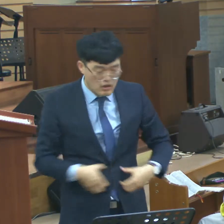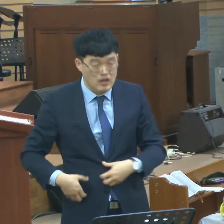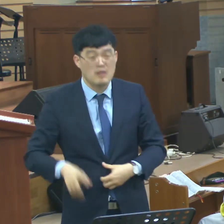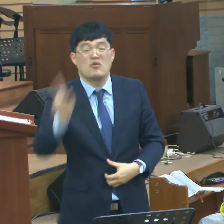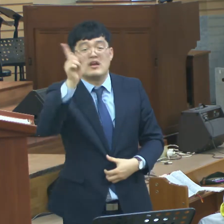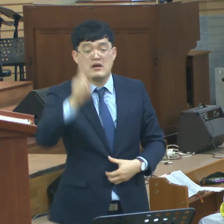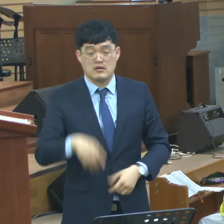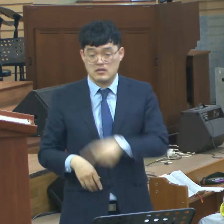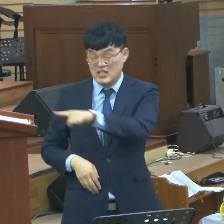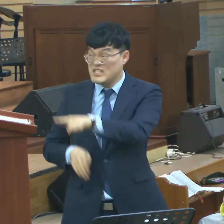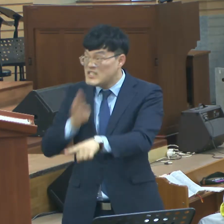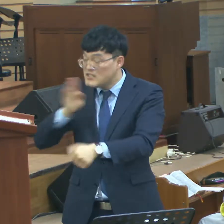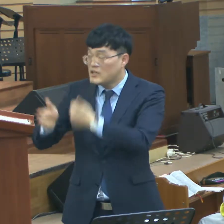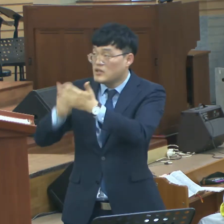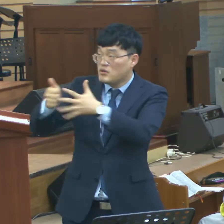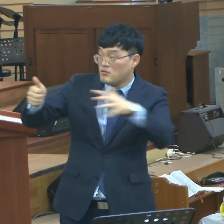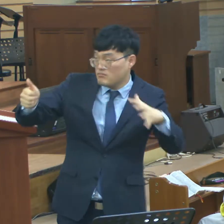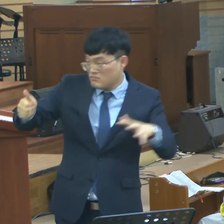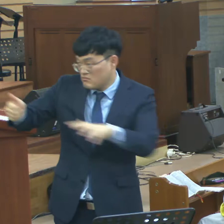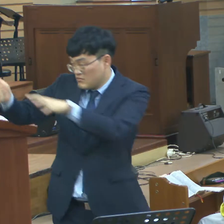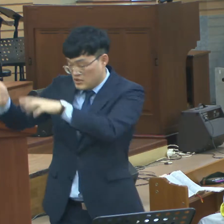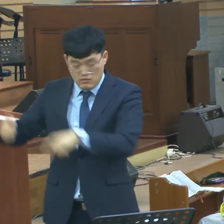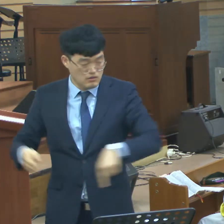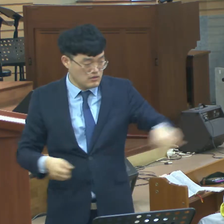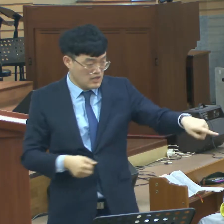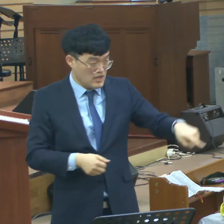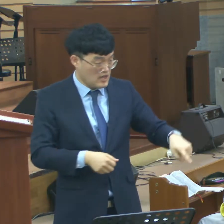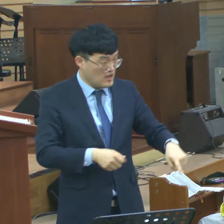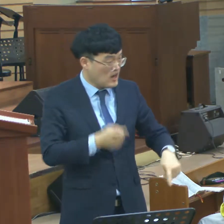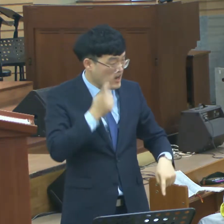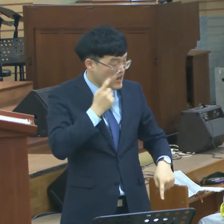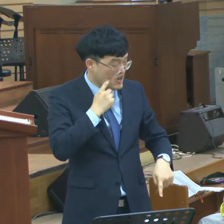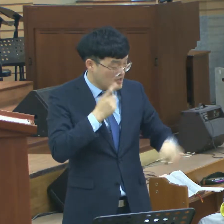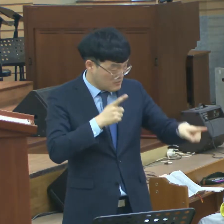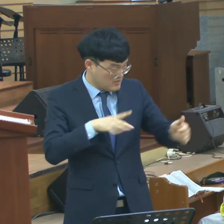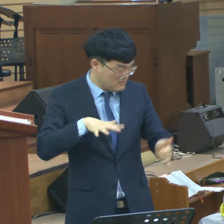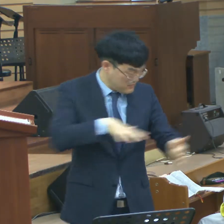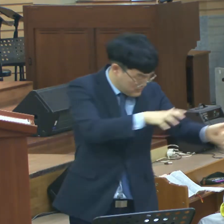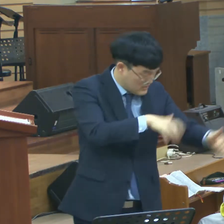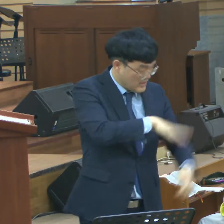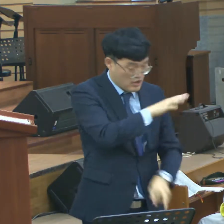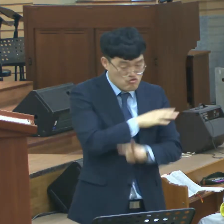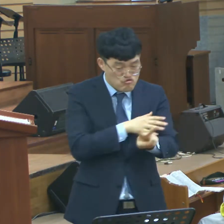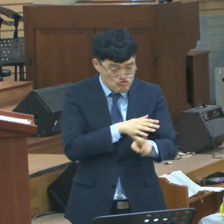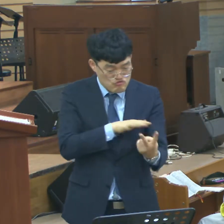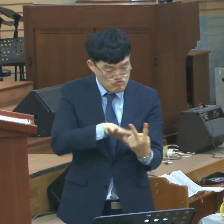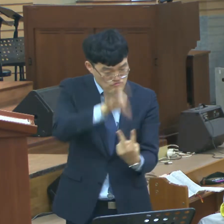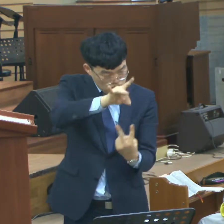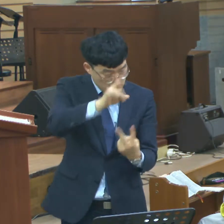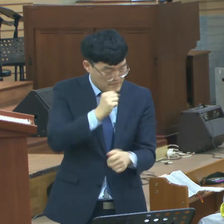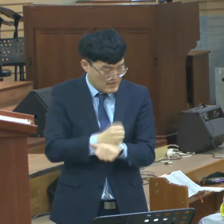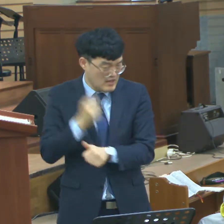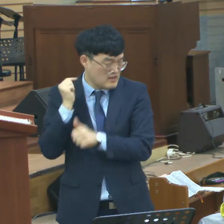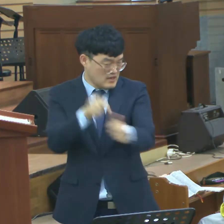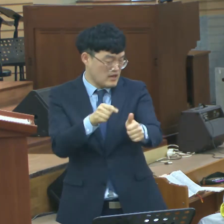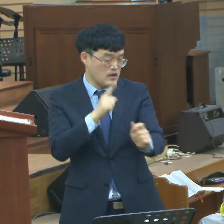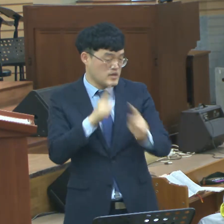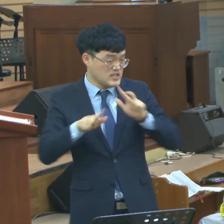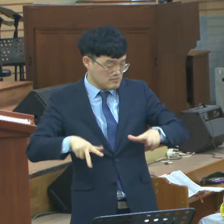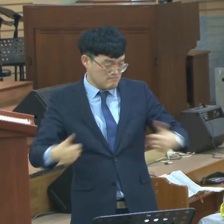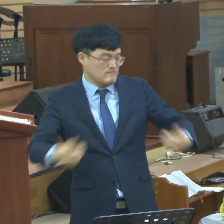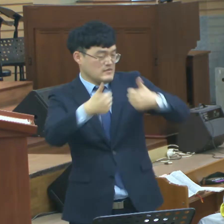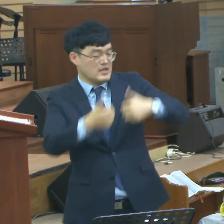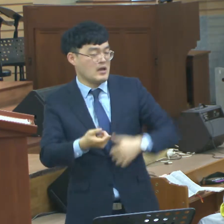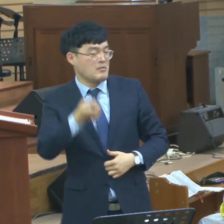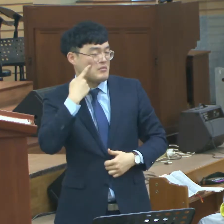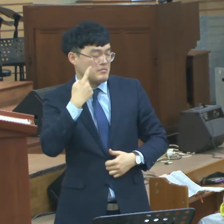그를 따를지니라. 두 신 중에 진정한 하나님이 누군지 오늘 결판을 내자. 이렇게 선포했어요. 성도